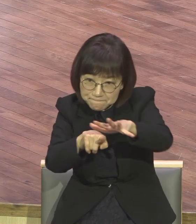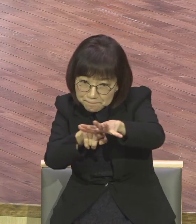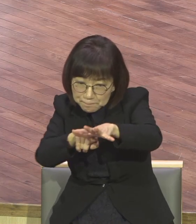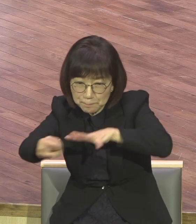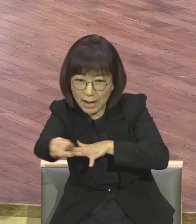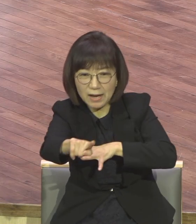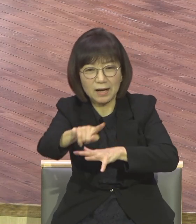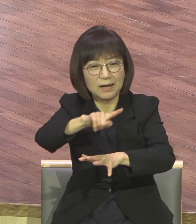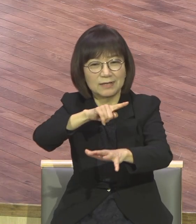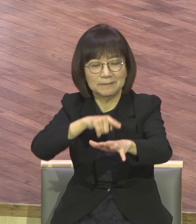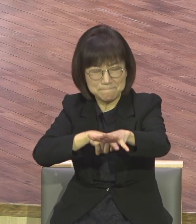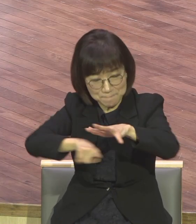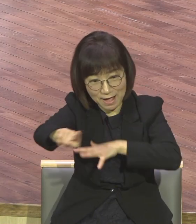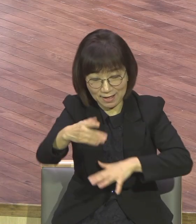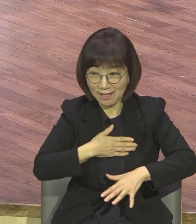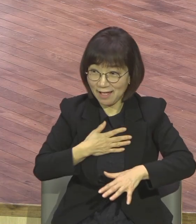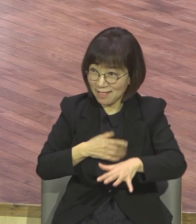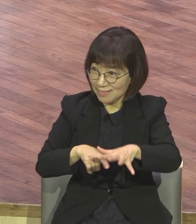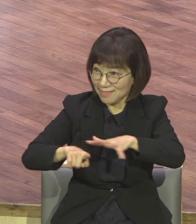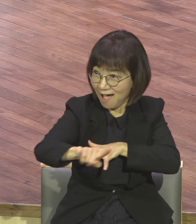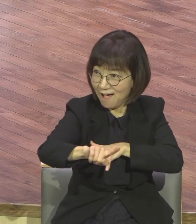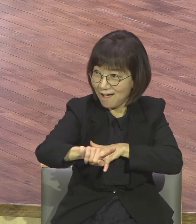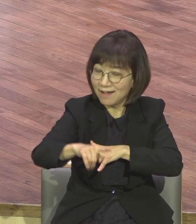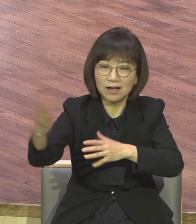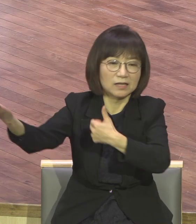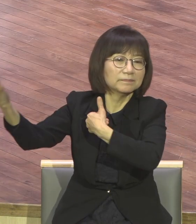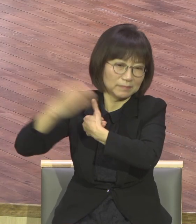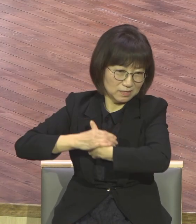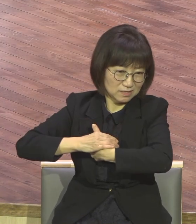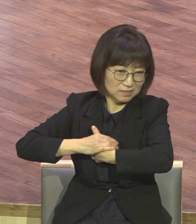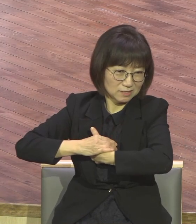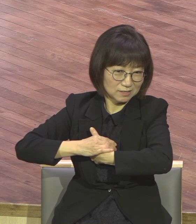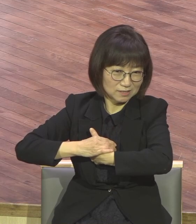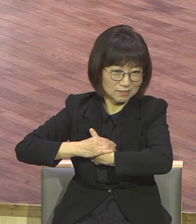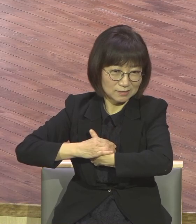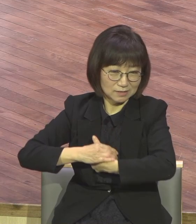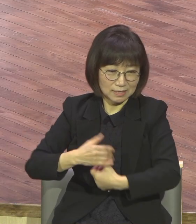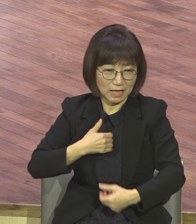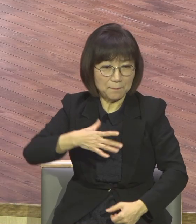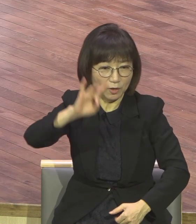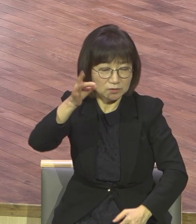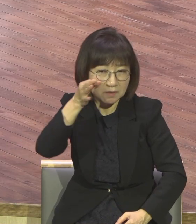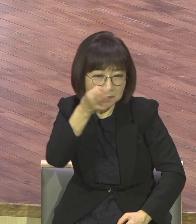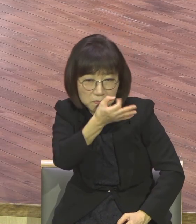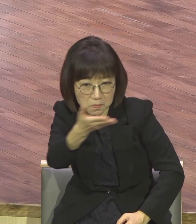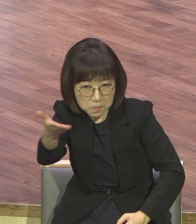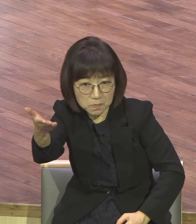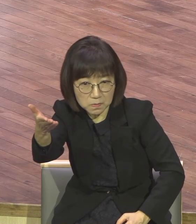선두에 서라. 너가 앞서 먼저. 너가 본을 보여라.